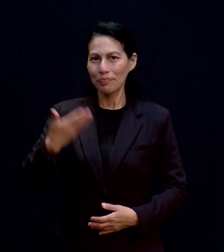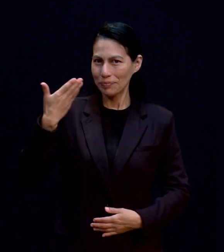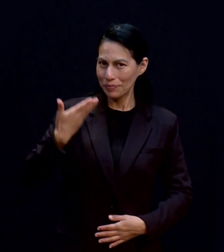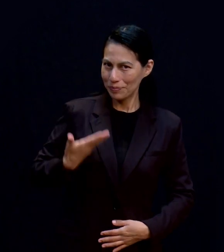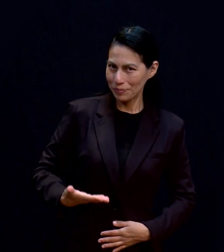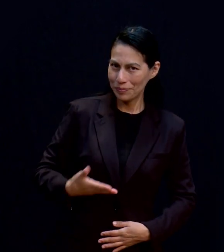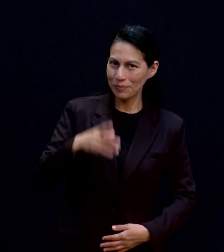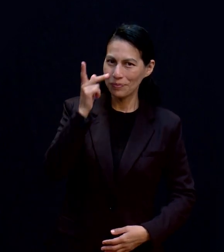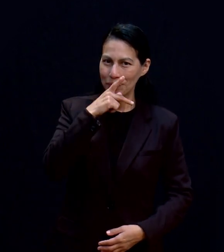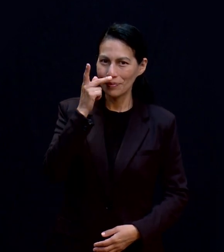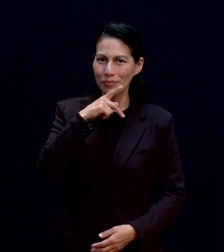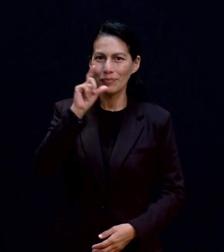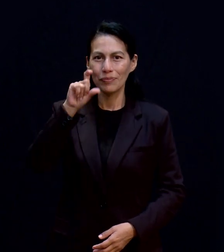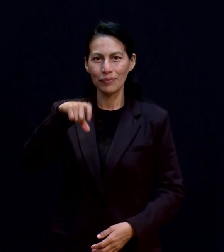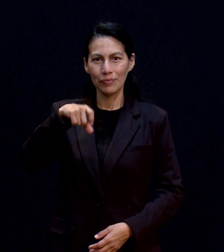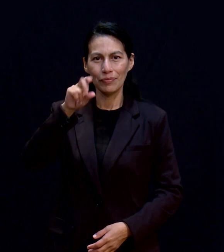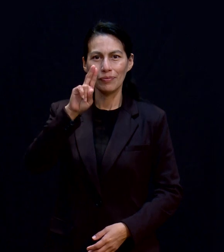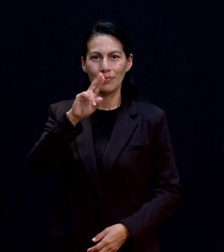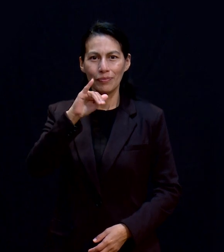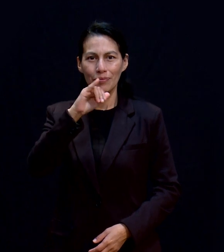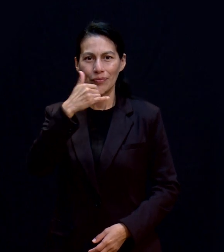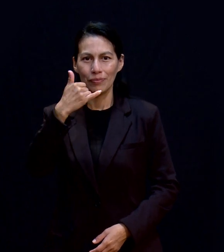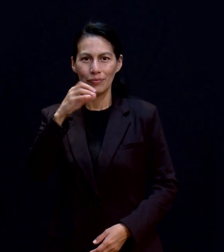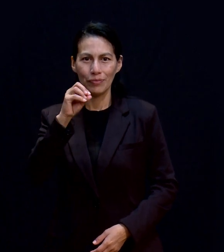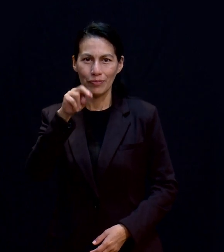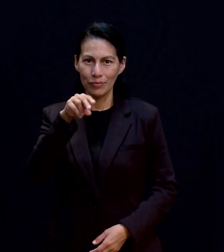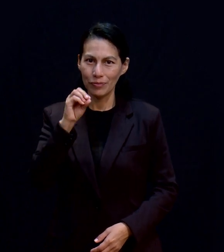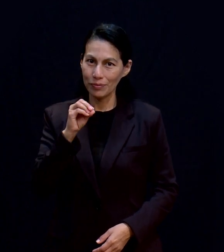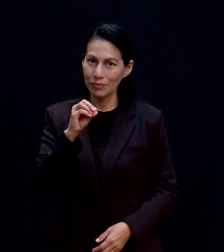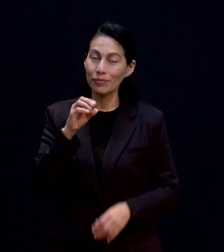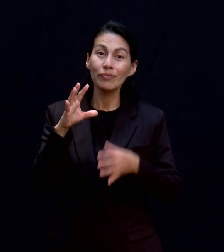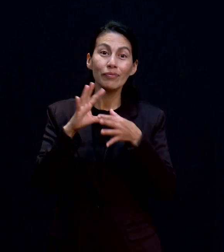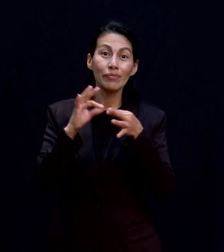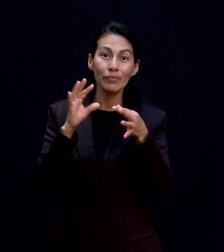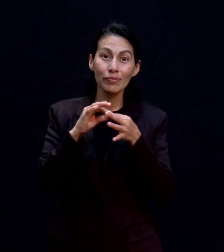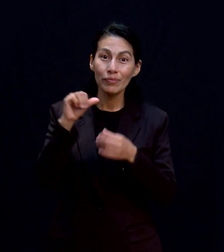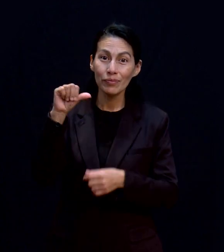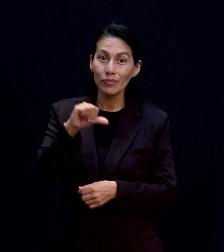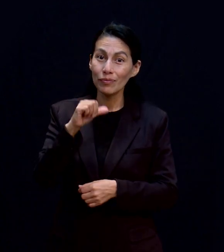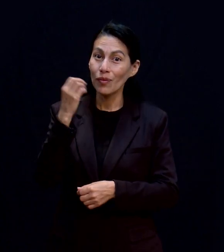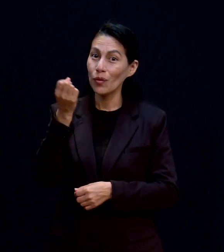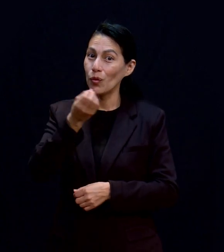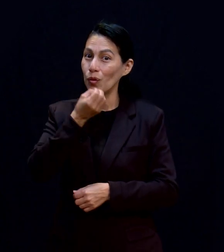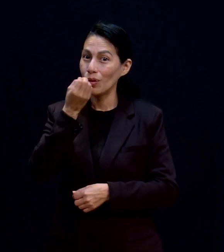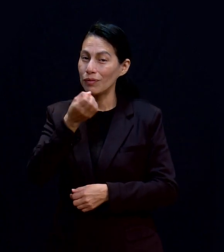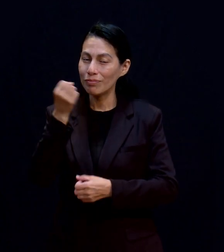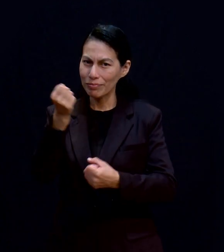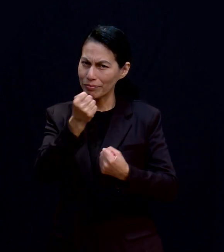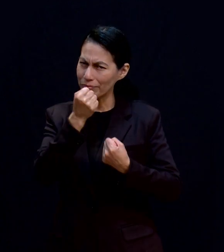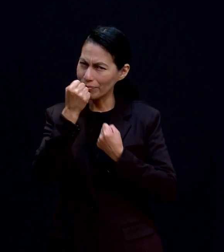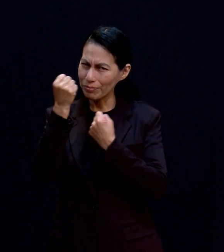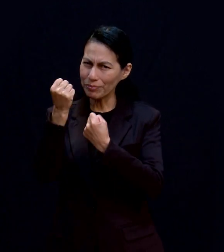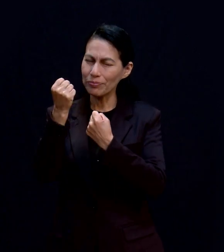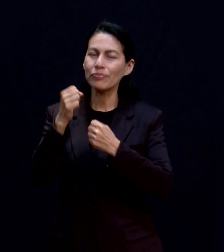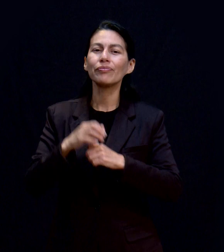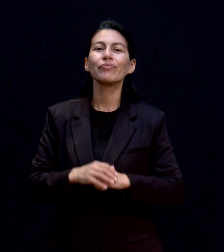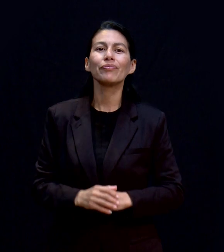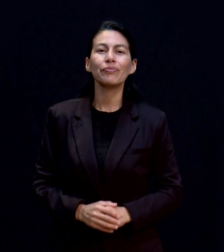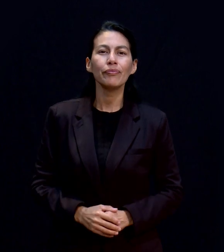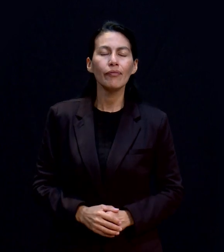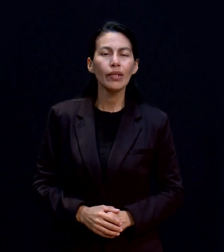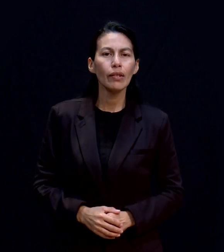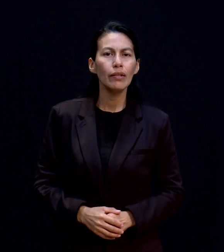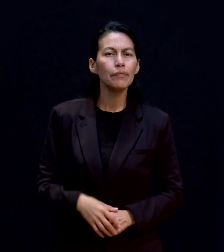de siempre el pastor que yo no para hablar del poder de la oración yo pienso